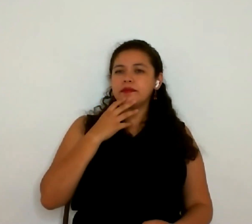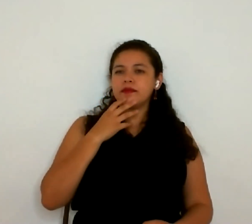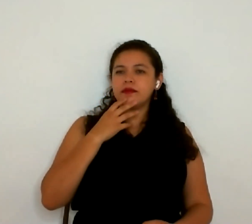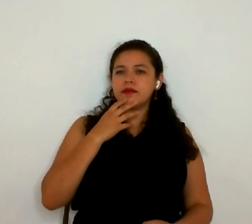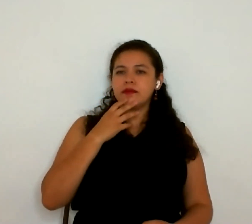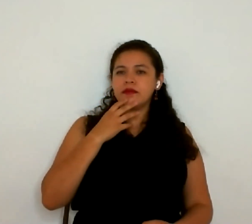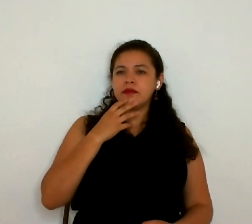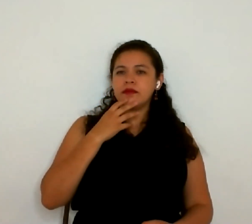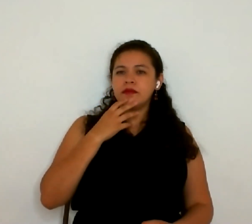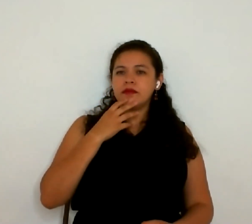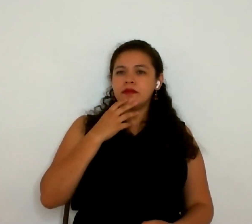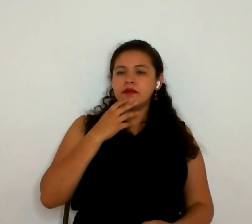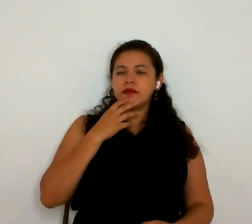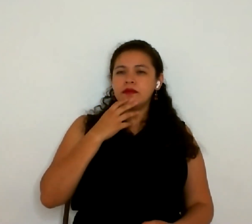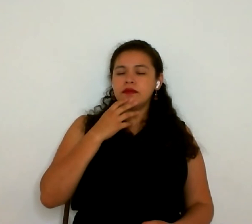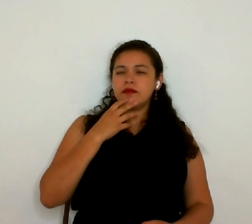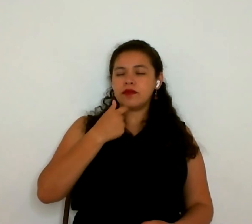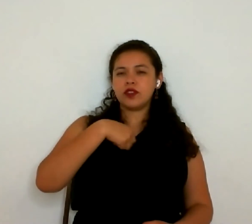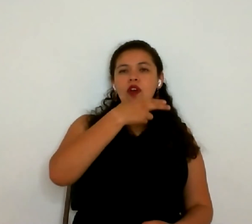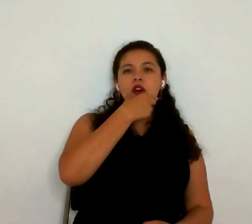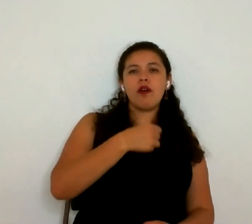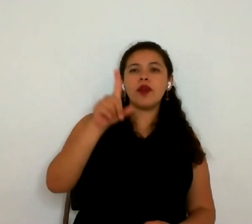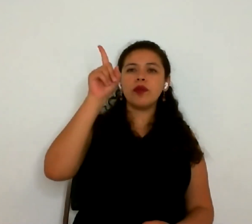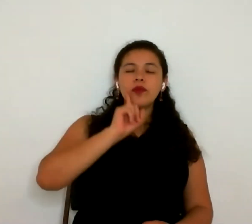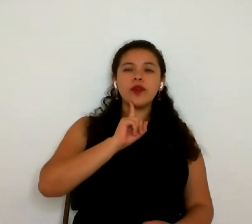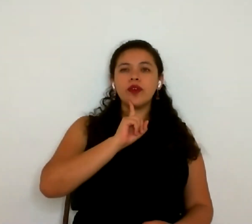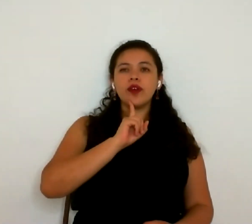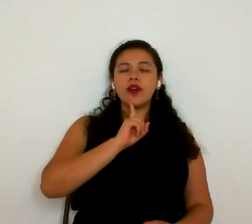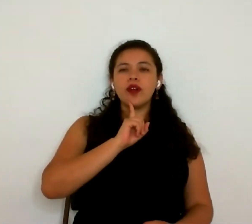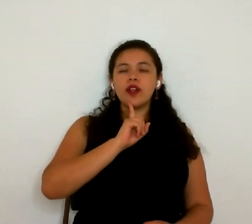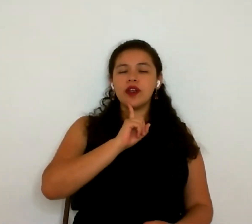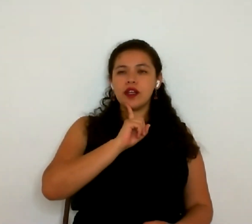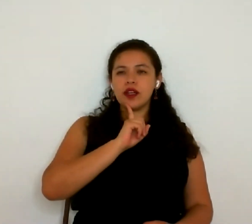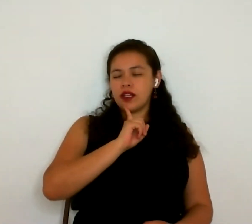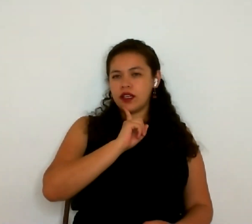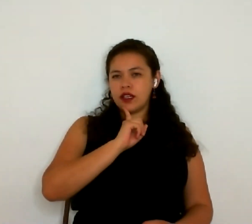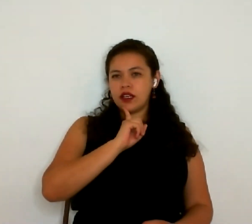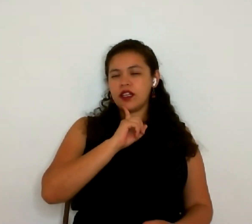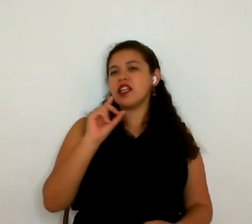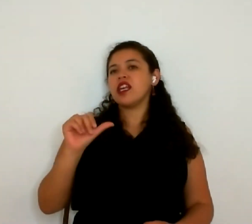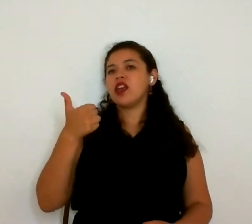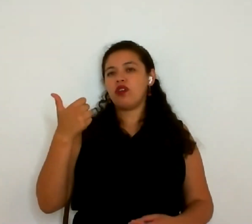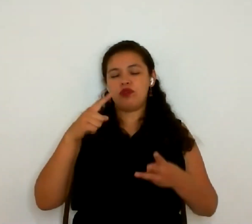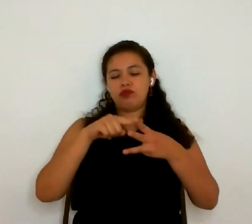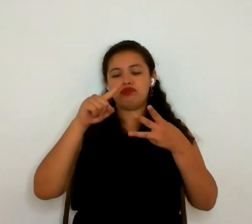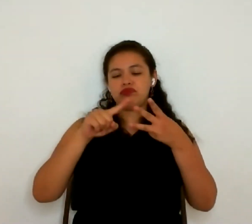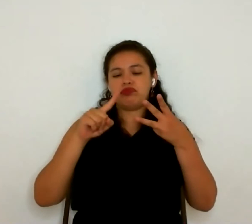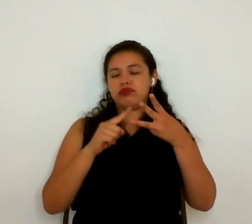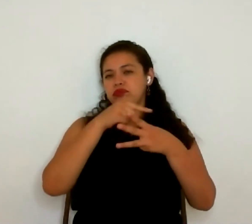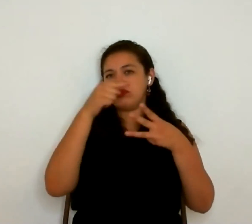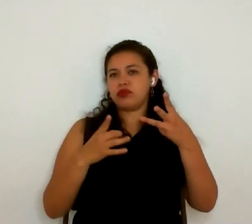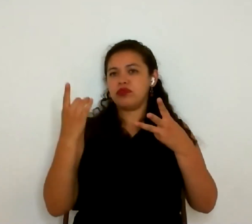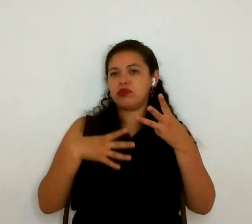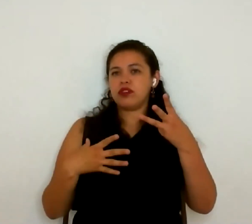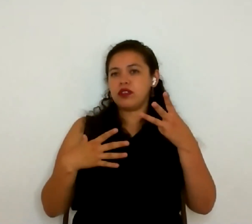pues nosotros solamente ponemos hombre mujer osó género masculino femenino y otro y marcamos